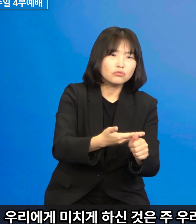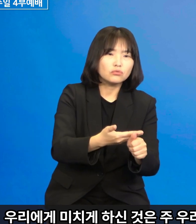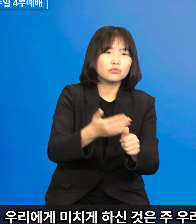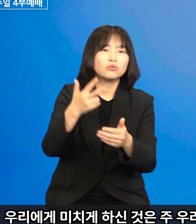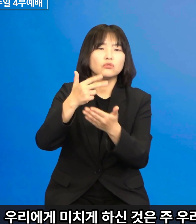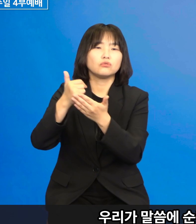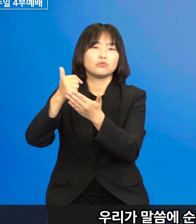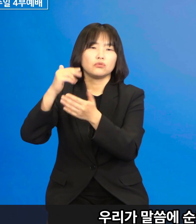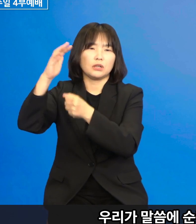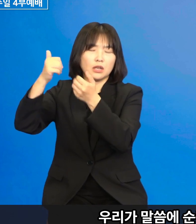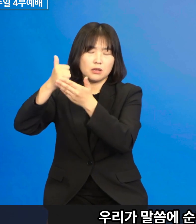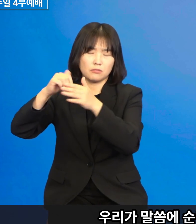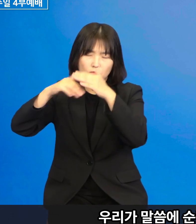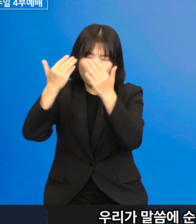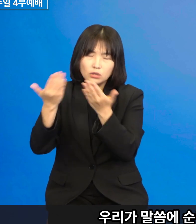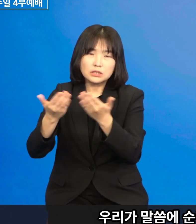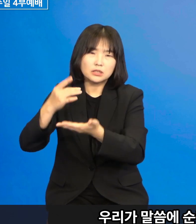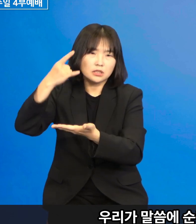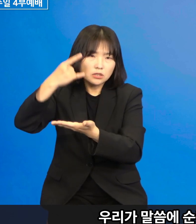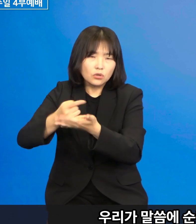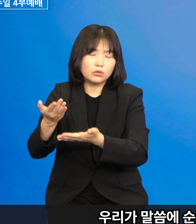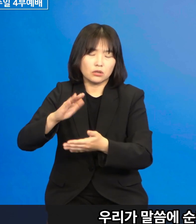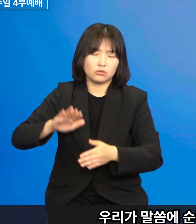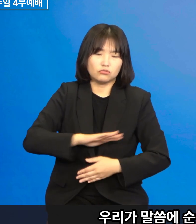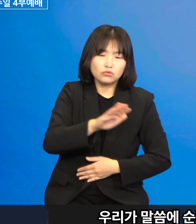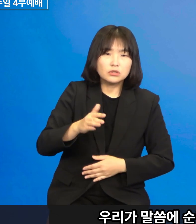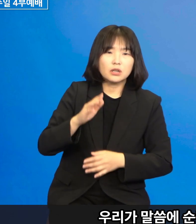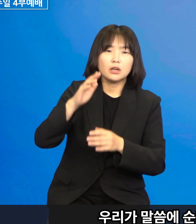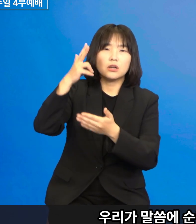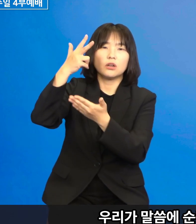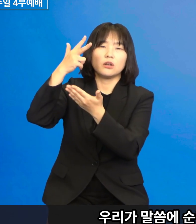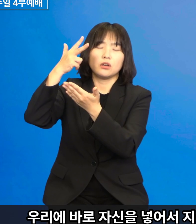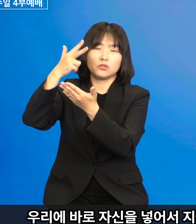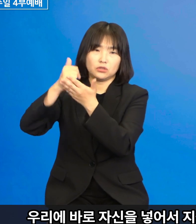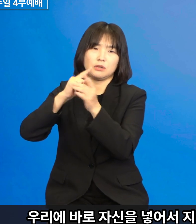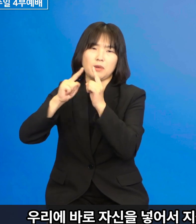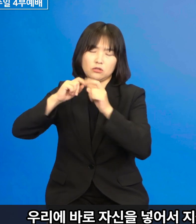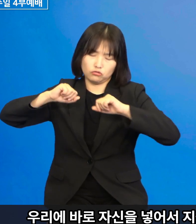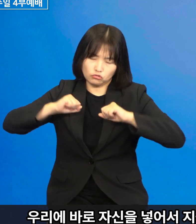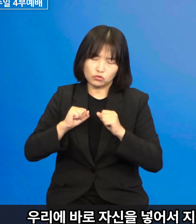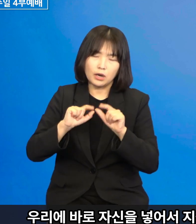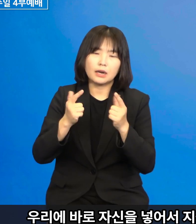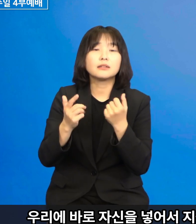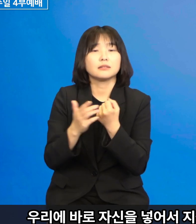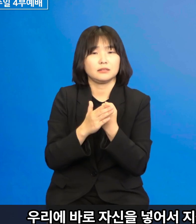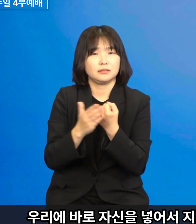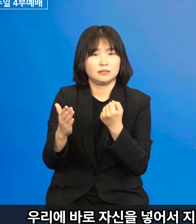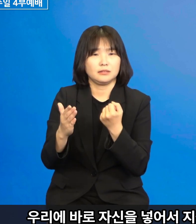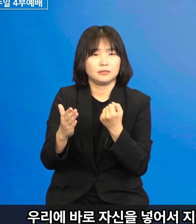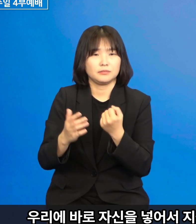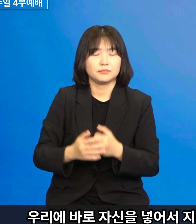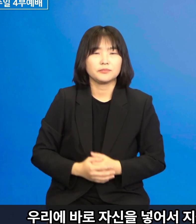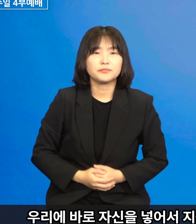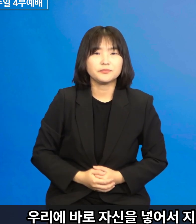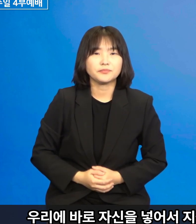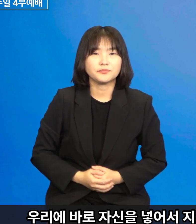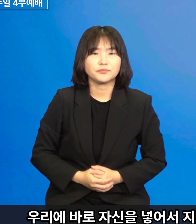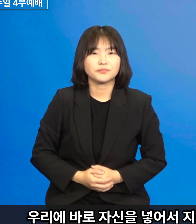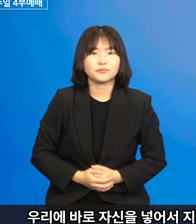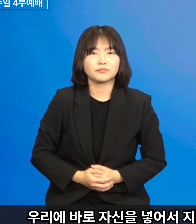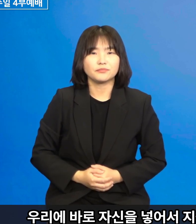일은 의로우신데 우리가 말씀에 순종하지 않은 까닭입니다. 우리의 바로 자신을 넣어서 지금 기도하고